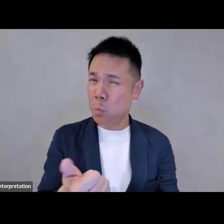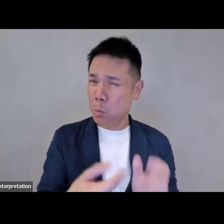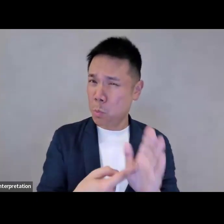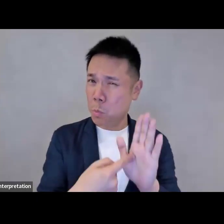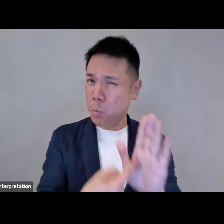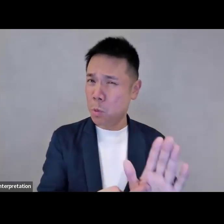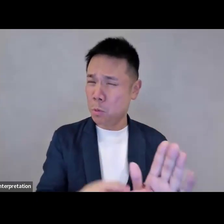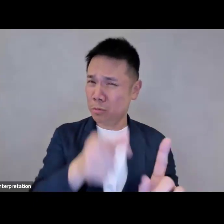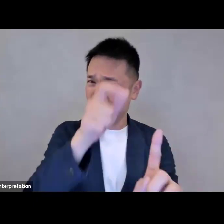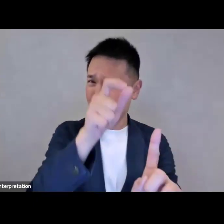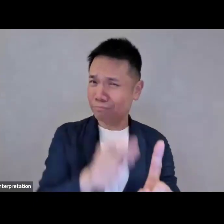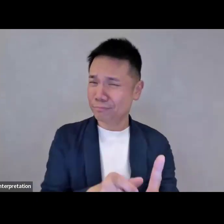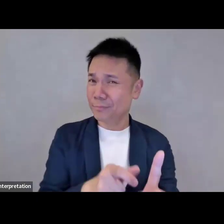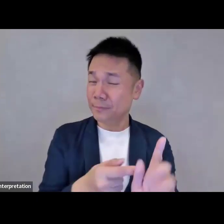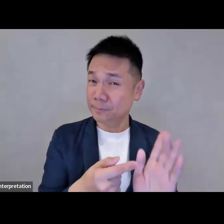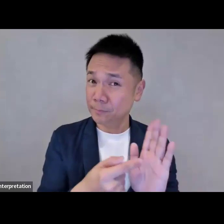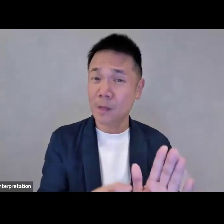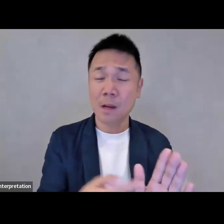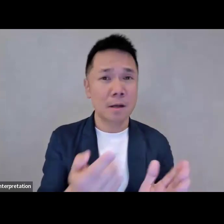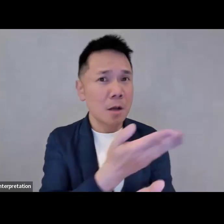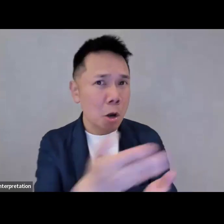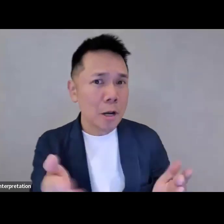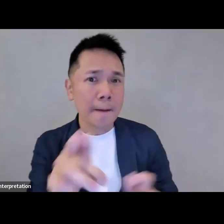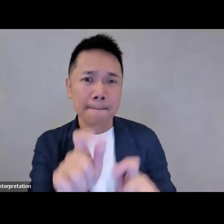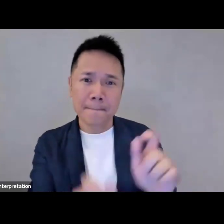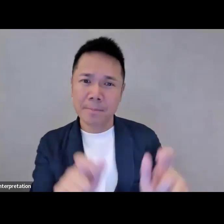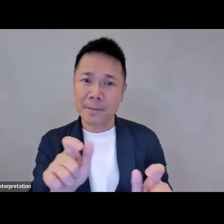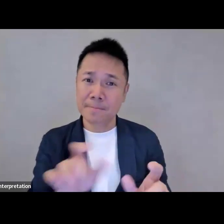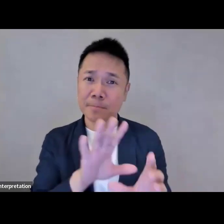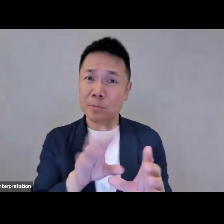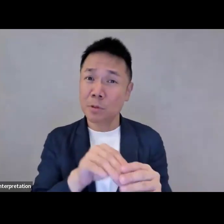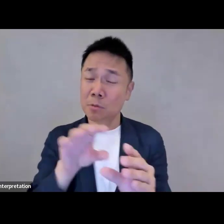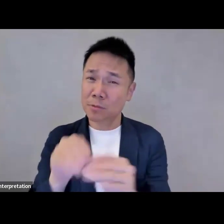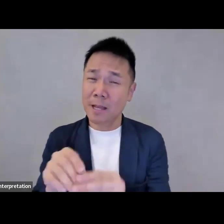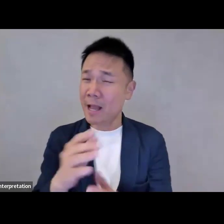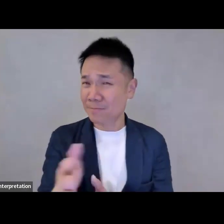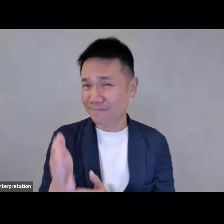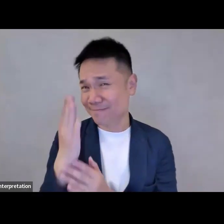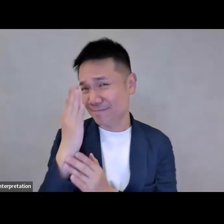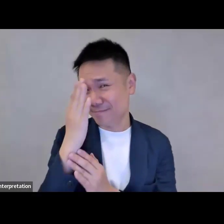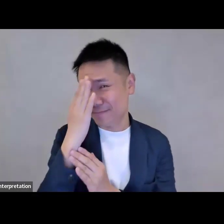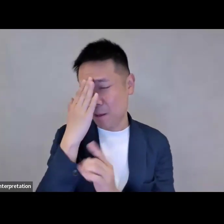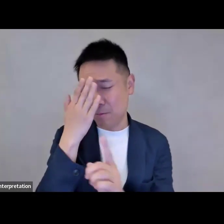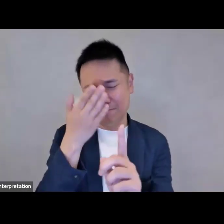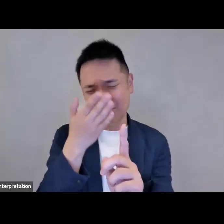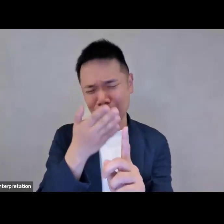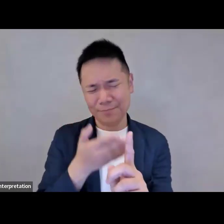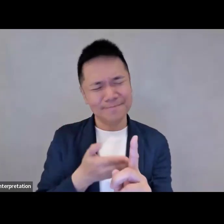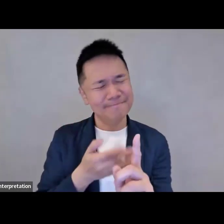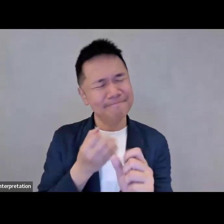的，就是是这么一个奉献的人。我想在这边，